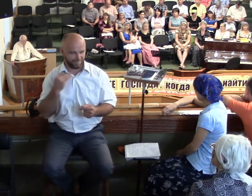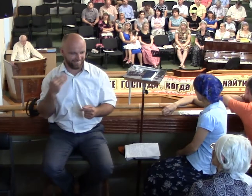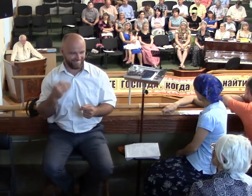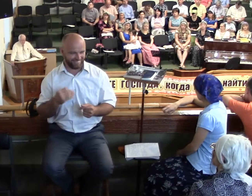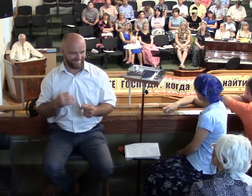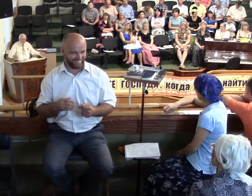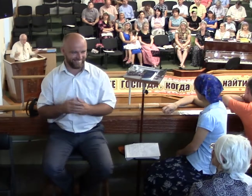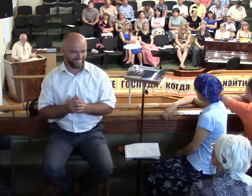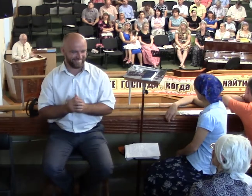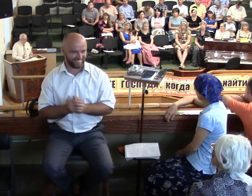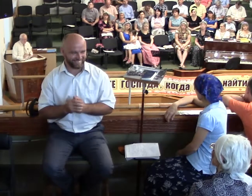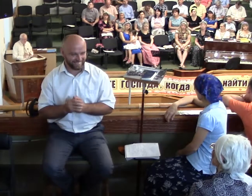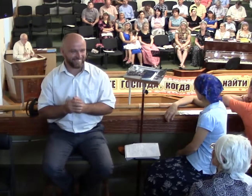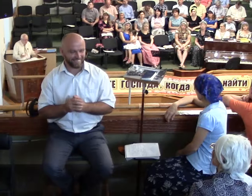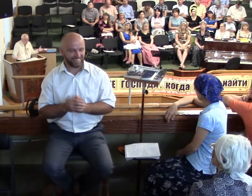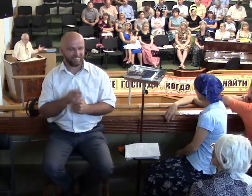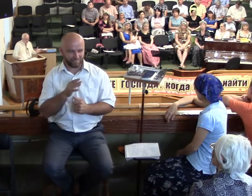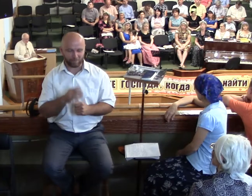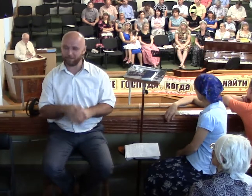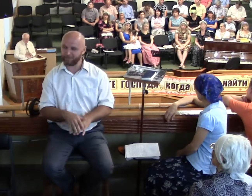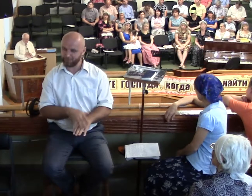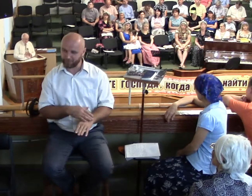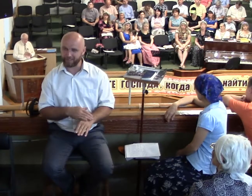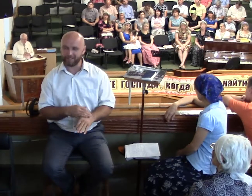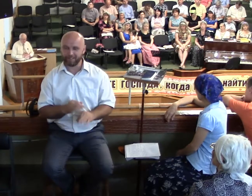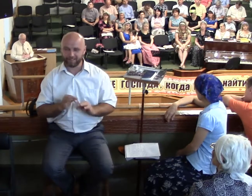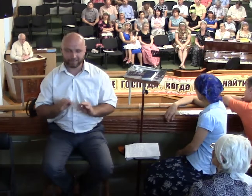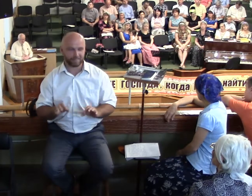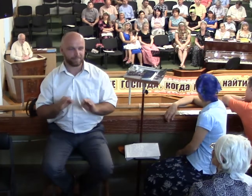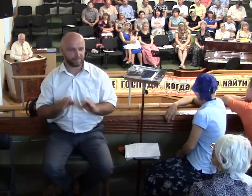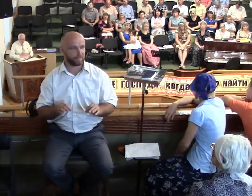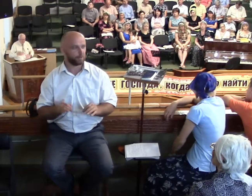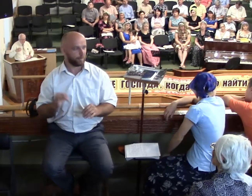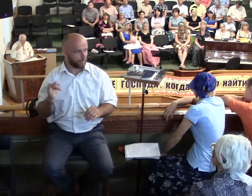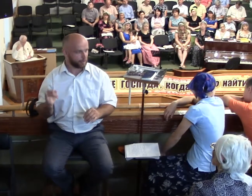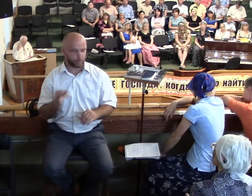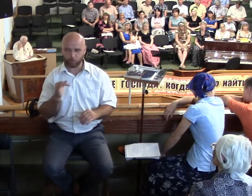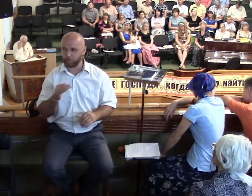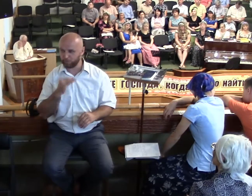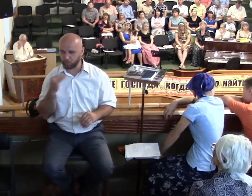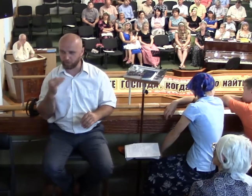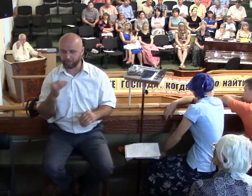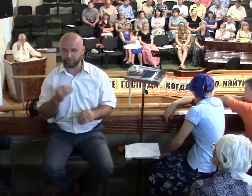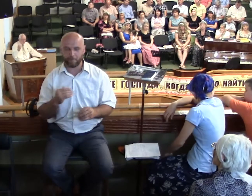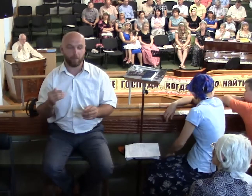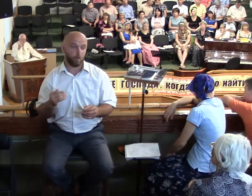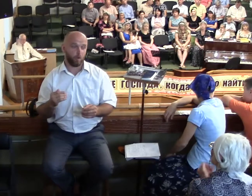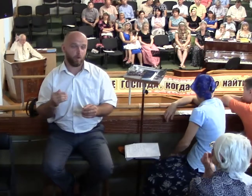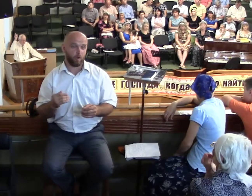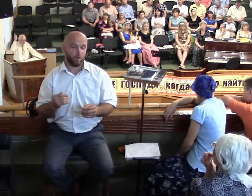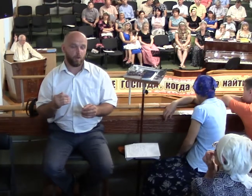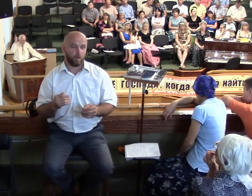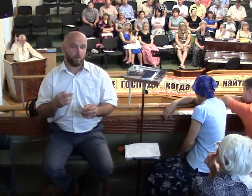Мы стремимся, мы стараемся. Никто не имеет совершенной святости. Мы будем иметь совершенную святость,